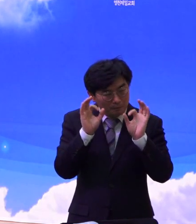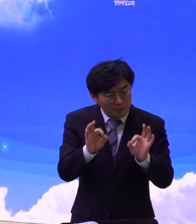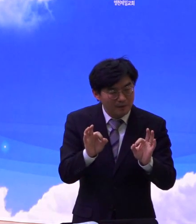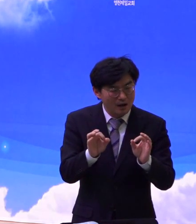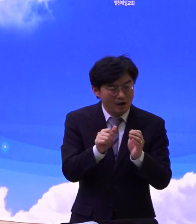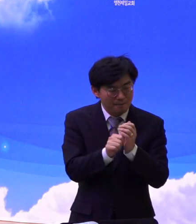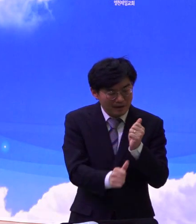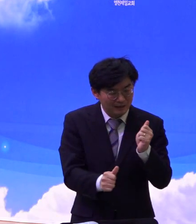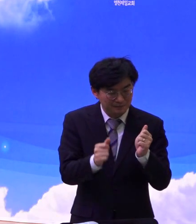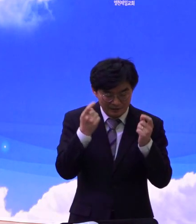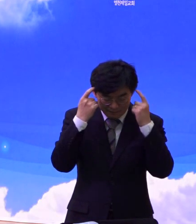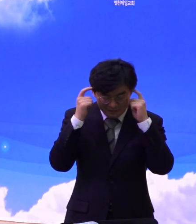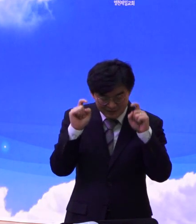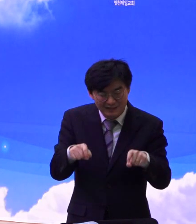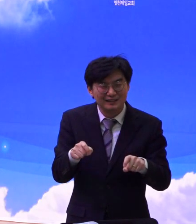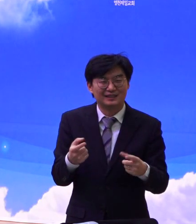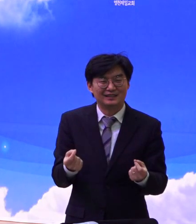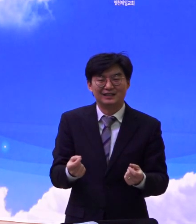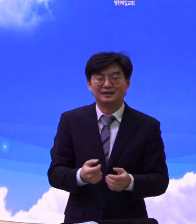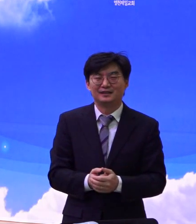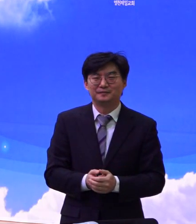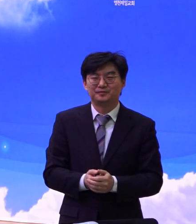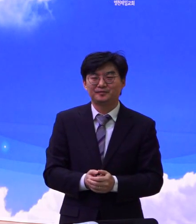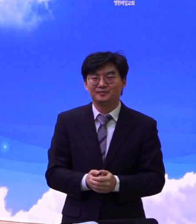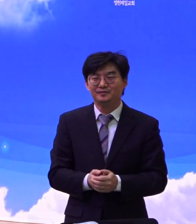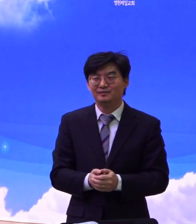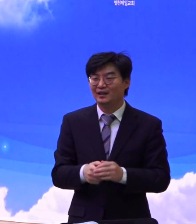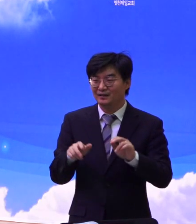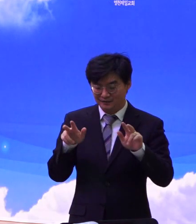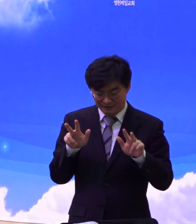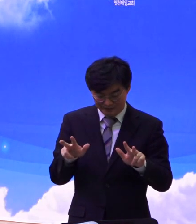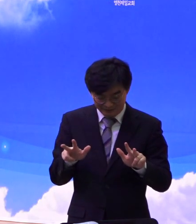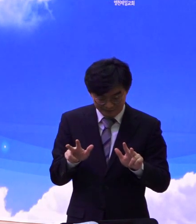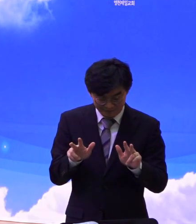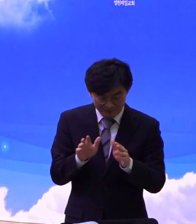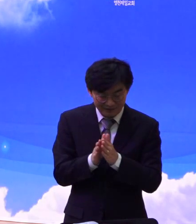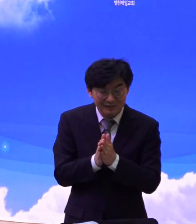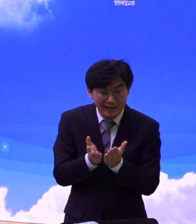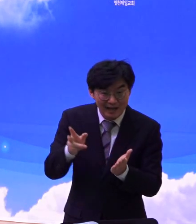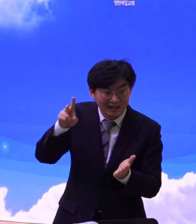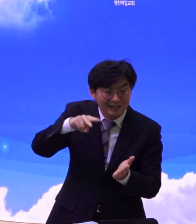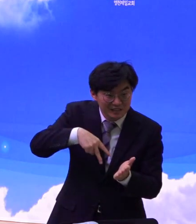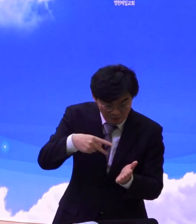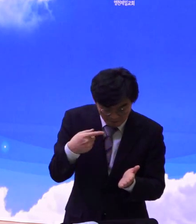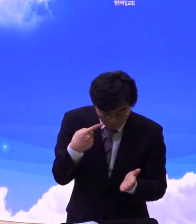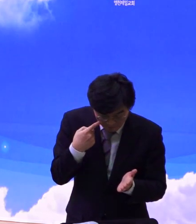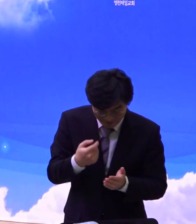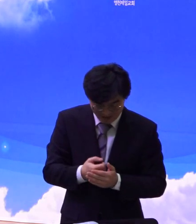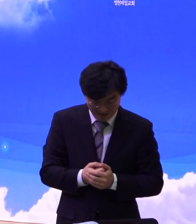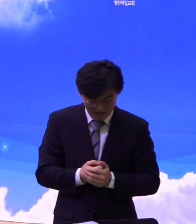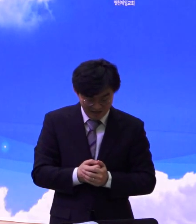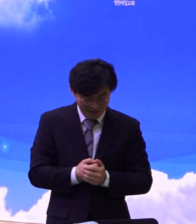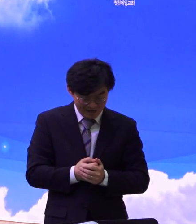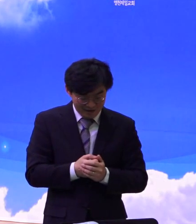그것이 우리 주변의 사회에서만 일어나는 일이 아니라 오늘 보면 믿음의 사람들 가운데도 그런 일이 일어난